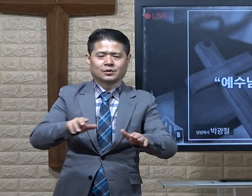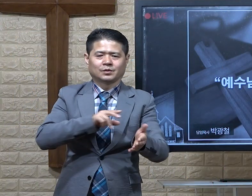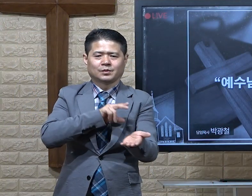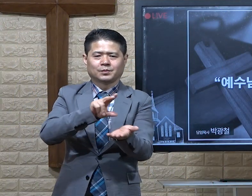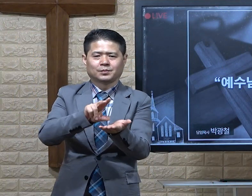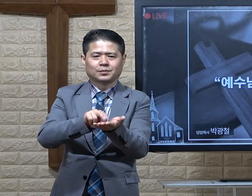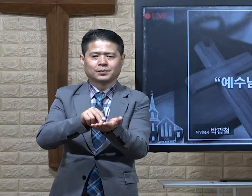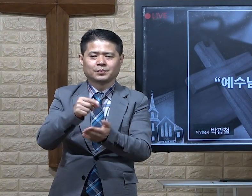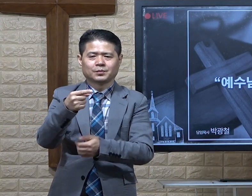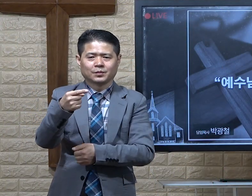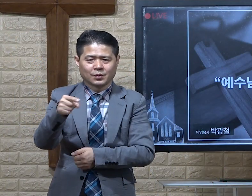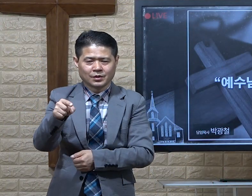오늘 주제는